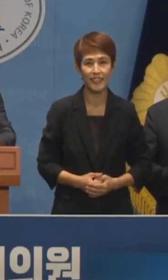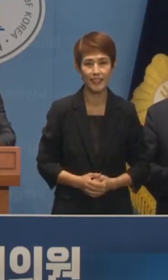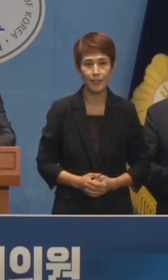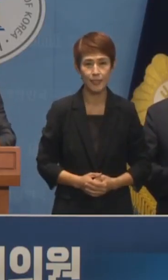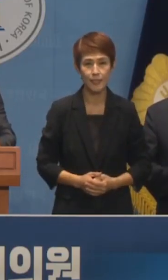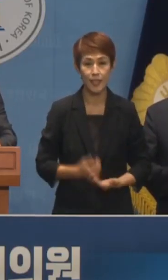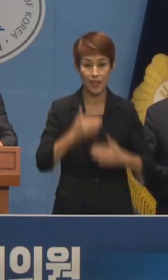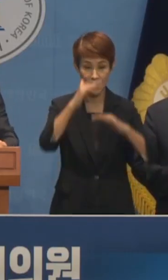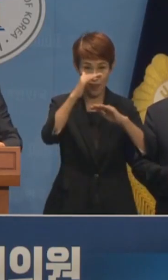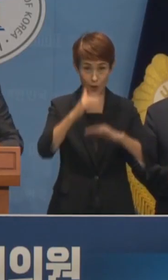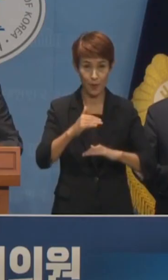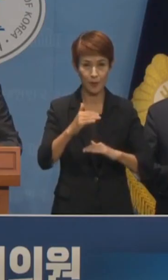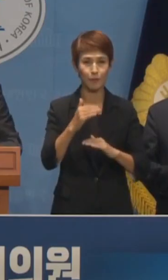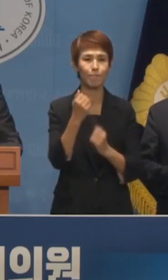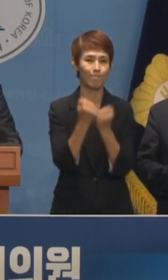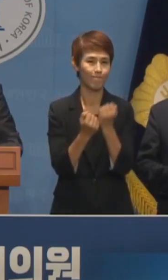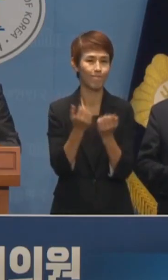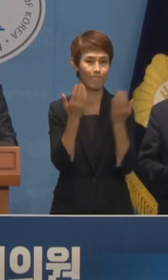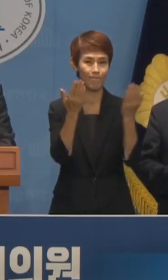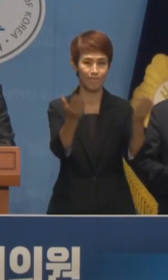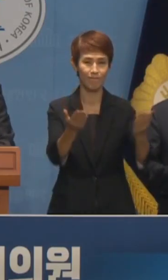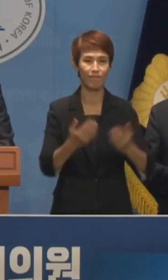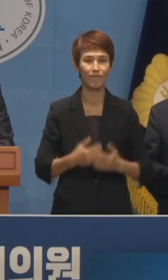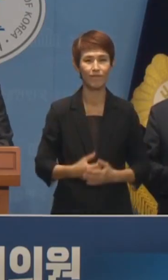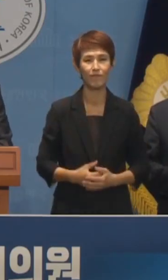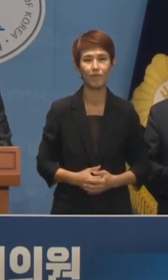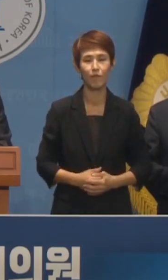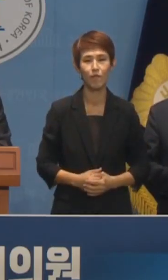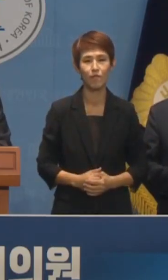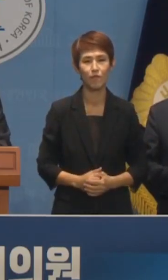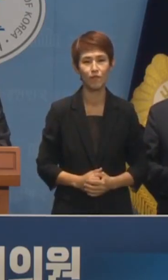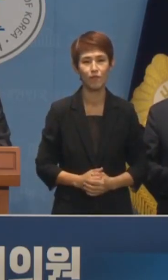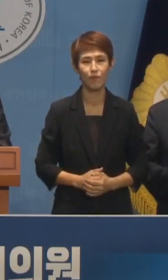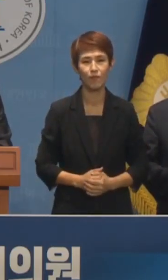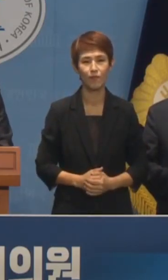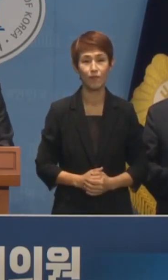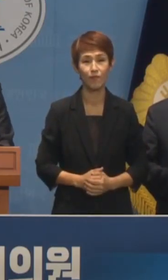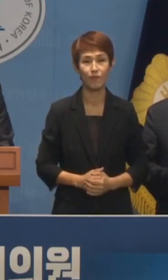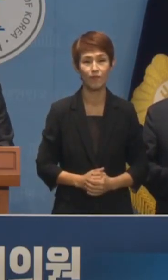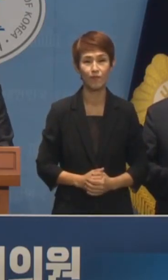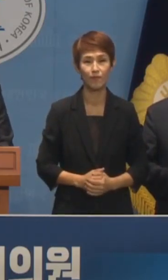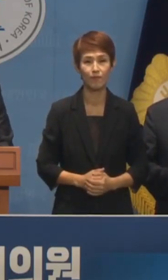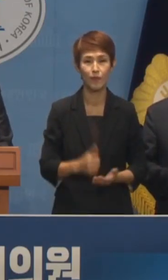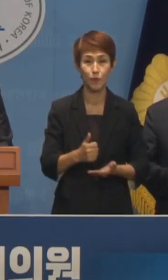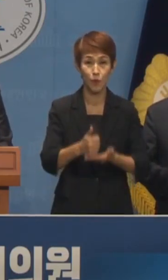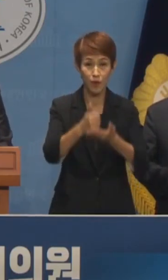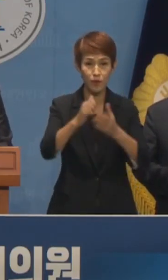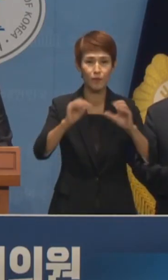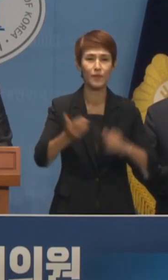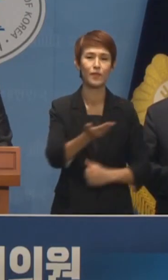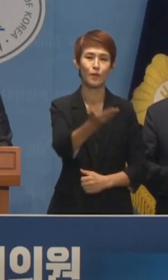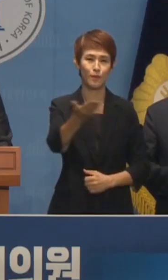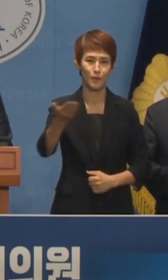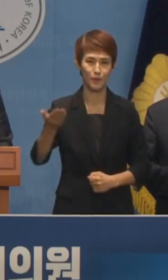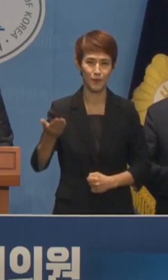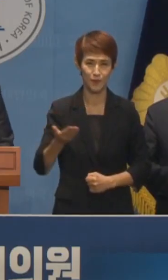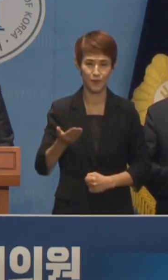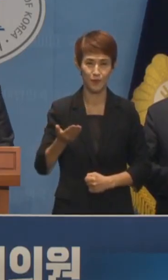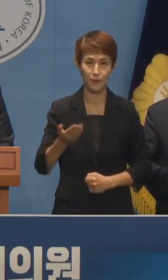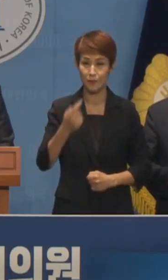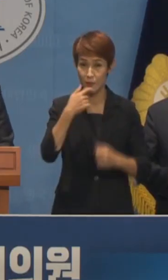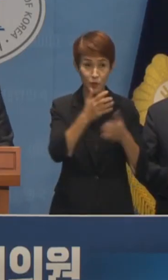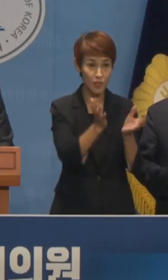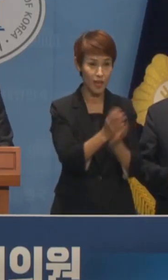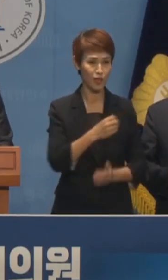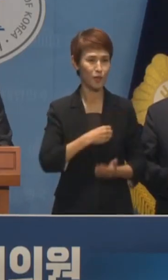준비한 출마 선언문을 낭독하도록 하겠습니다. 존경하는 국민 여러분, 더불어민주당